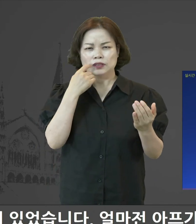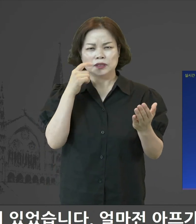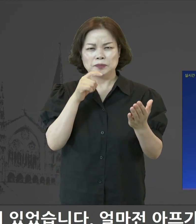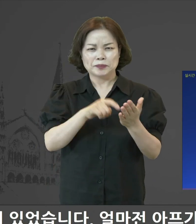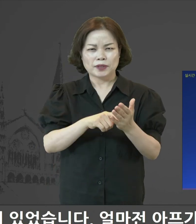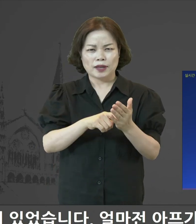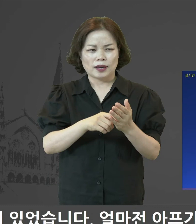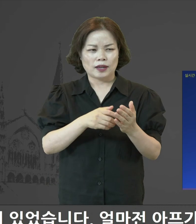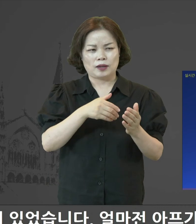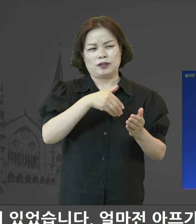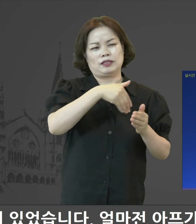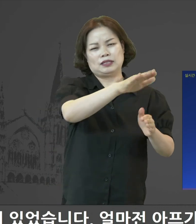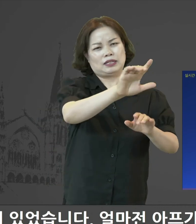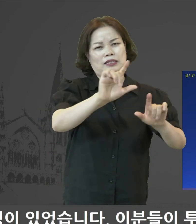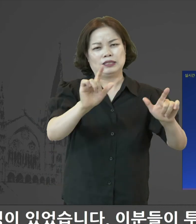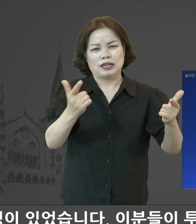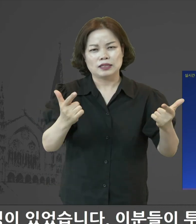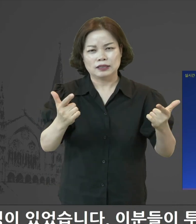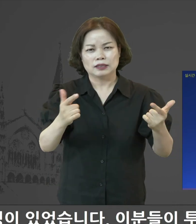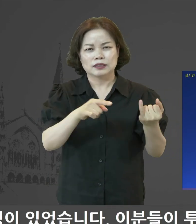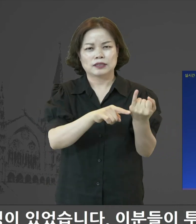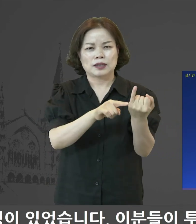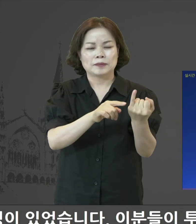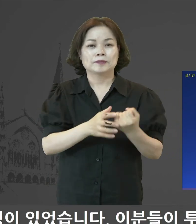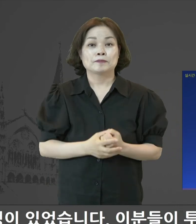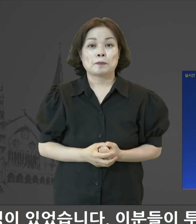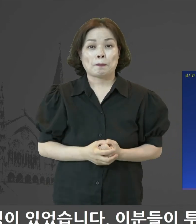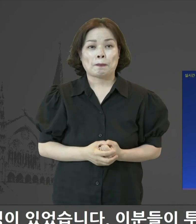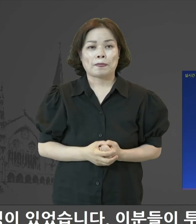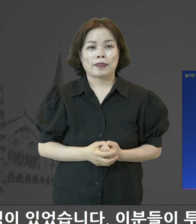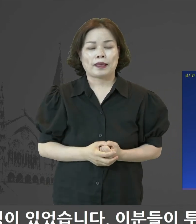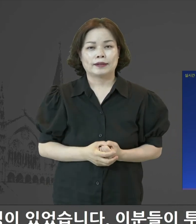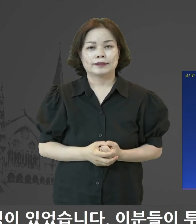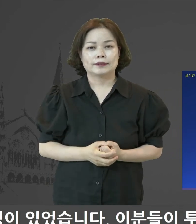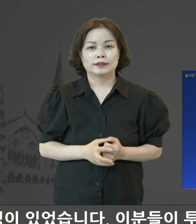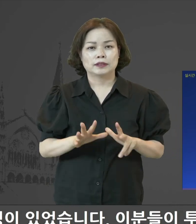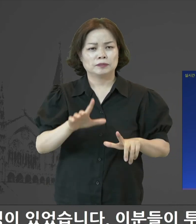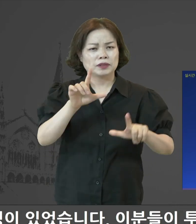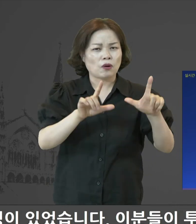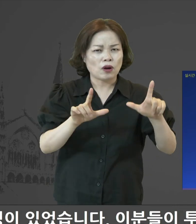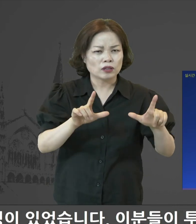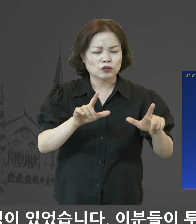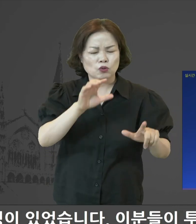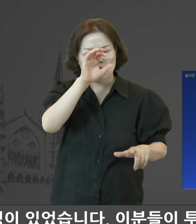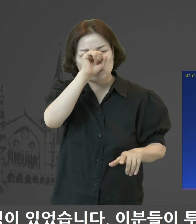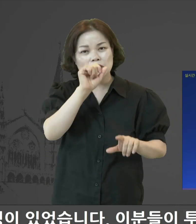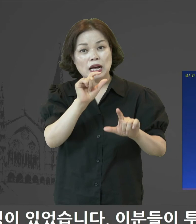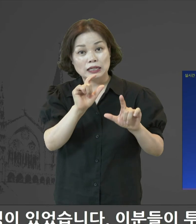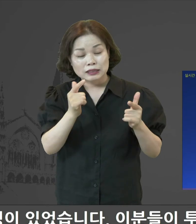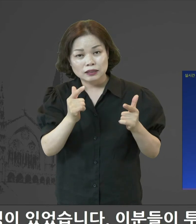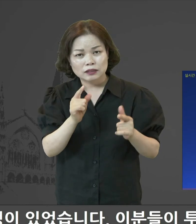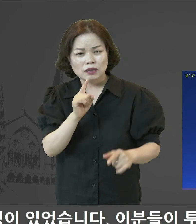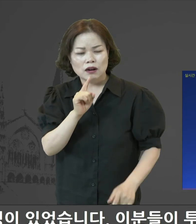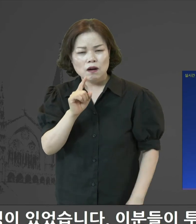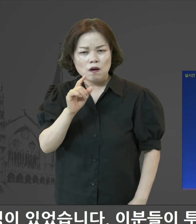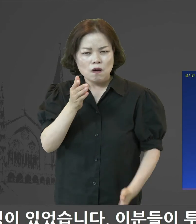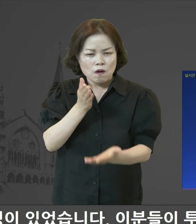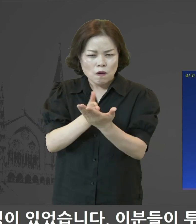아닌 걸로 알고 있었습니다. 근데 이제 이렇게 지금 상황이 점점 나빠진다는 이제 보고를